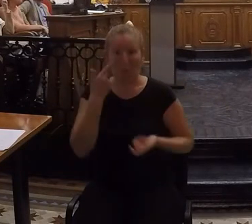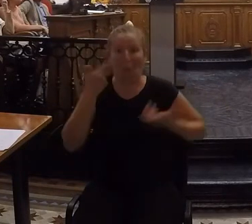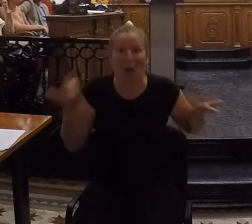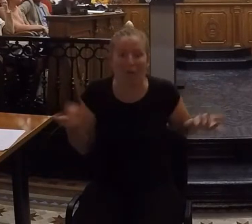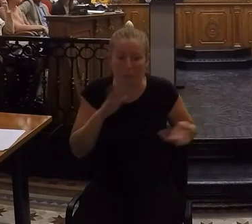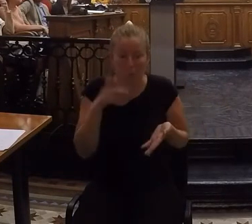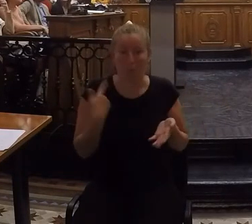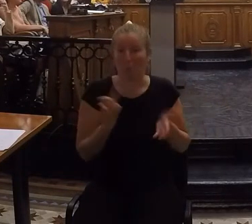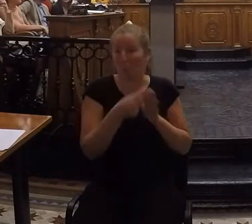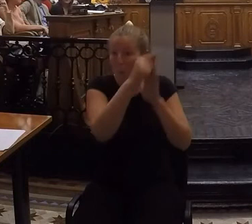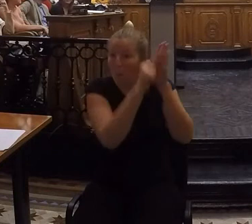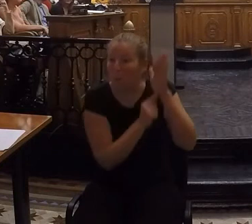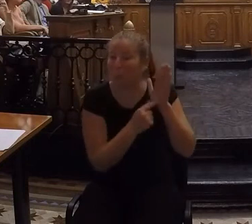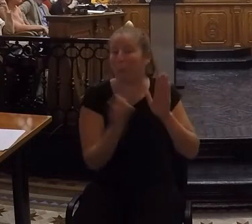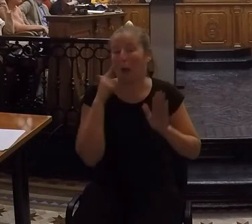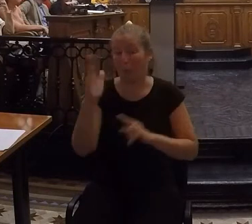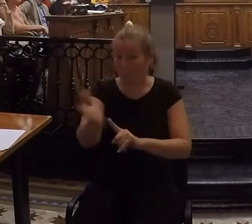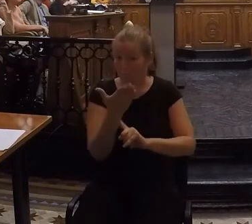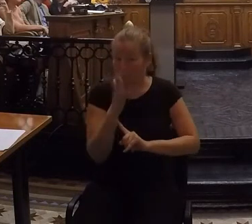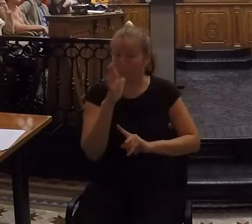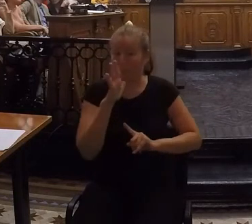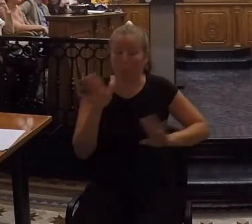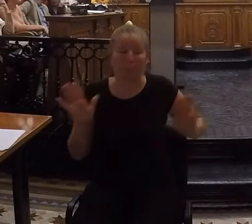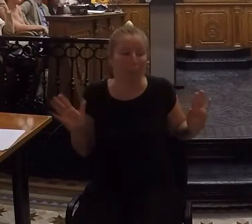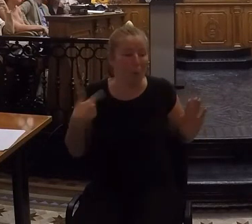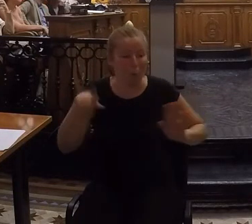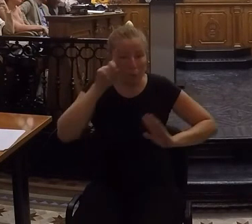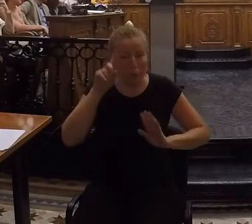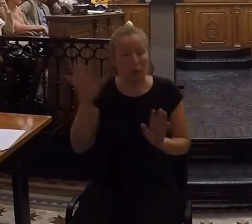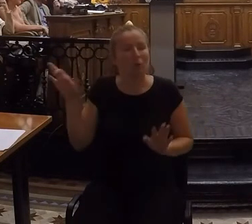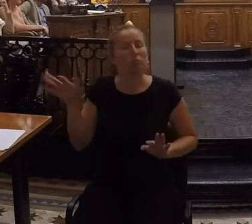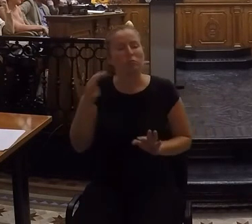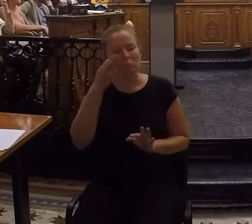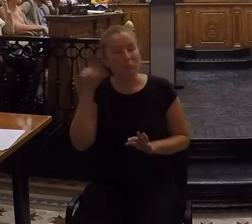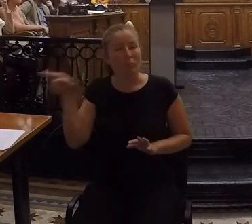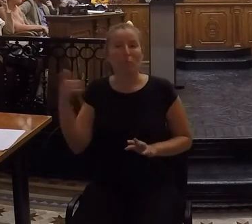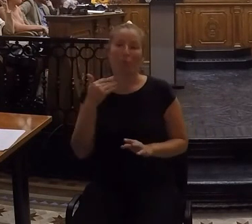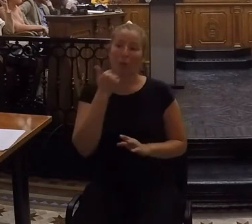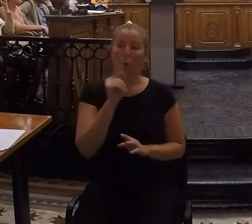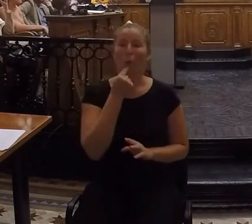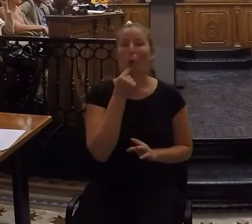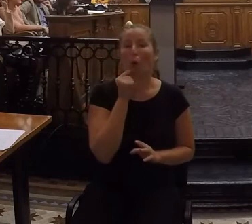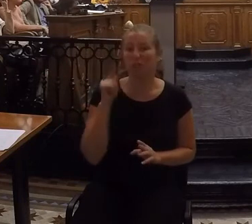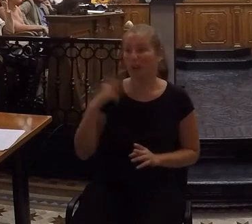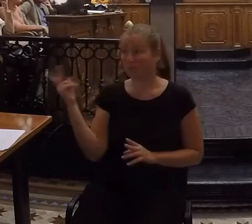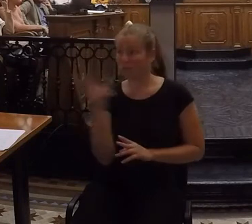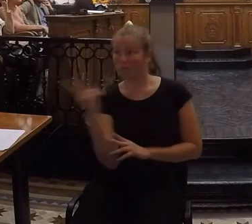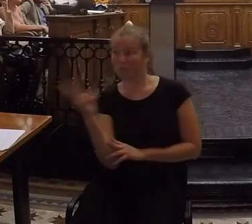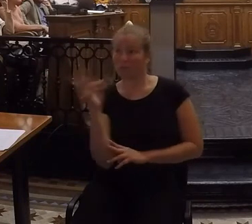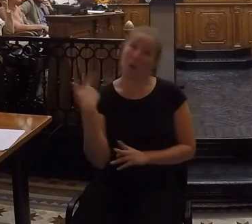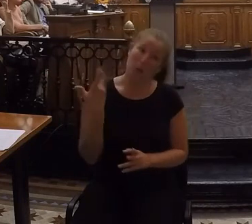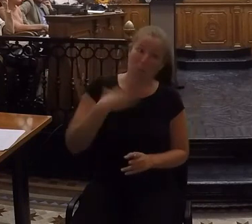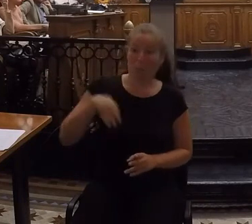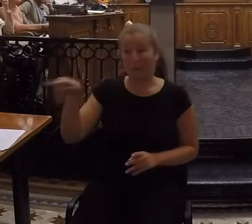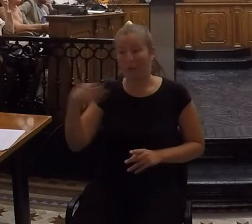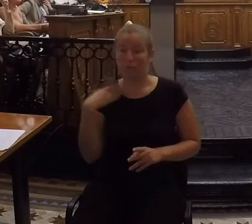se lo diremos, que la señora Moyá es más lista que Nacho Bellido. Lo que no ha sido usted más lista que la señora Mónica Oltra, lo sentimos, mire, le ha tocado estar aquí con nosotros para